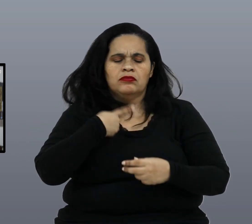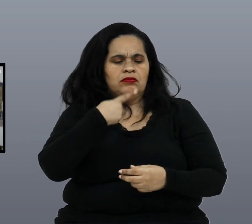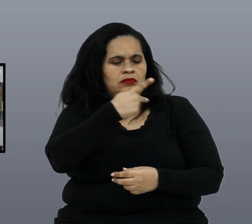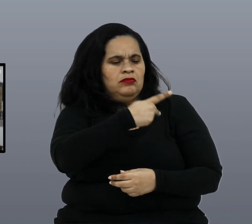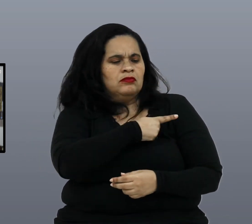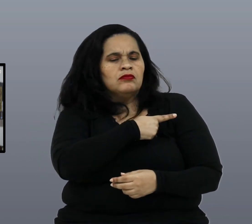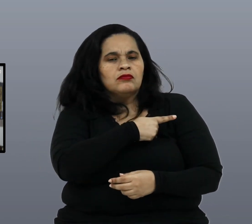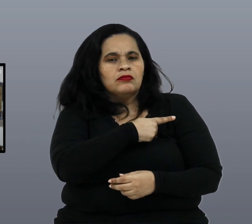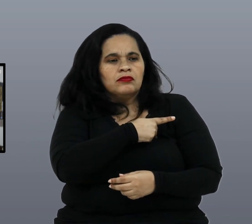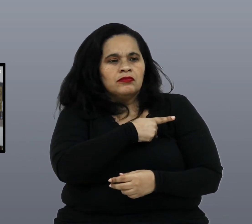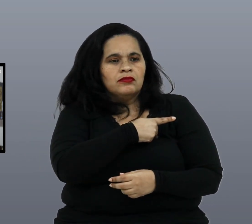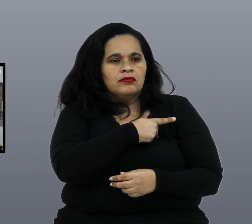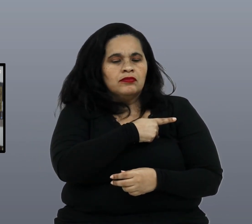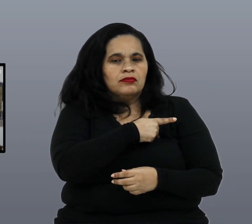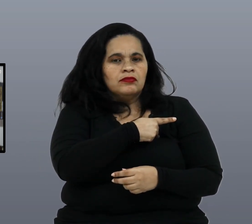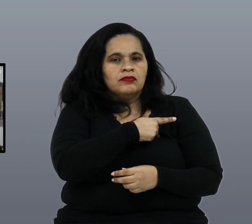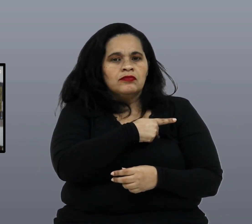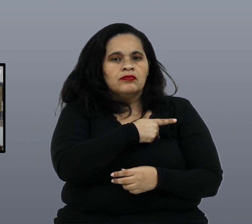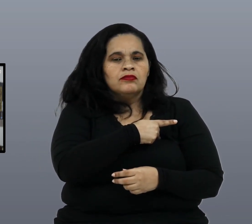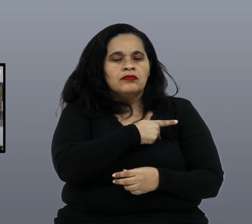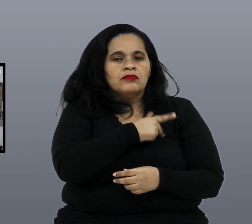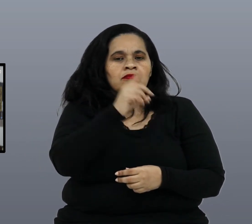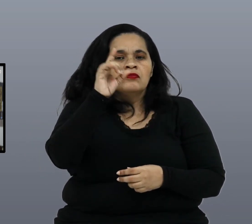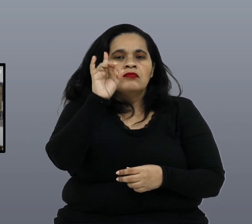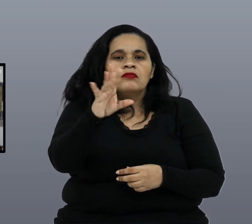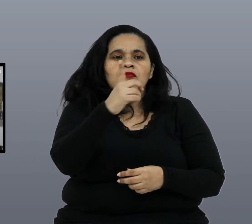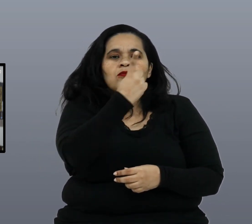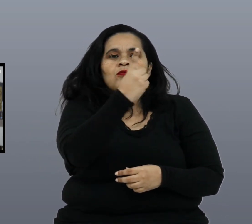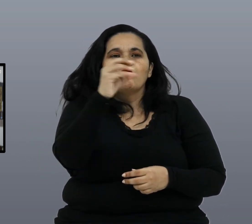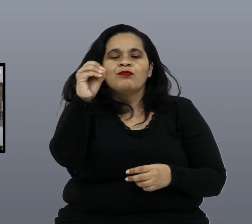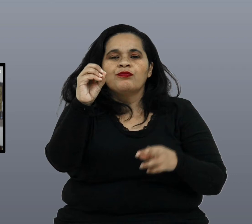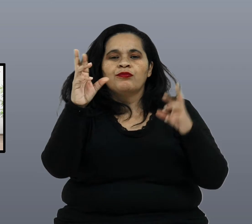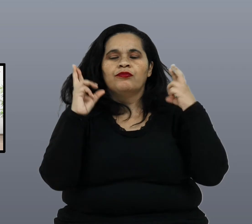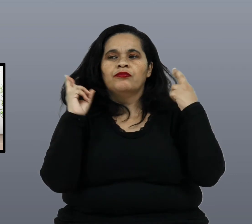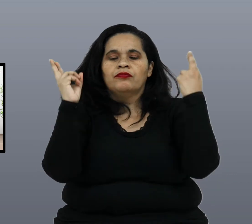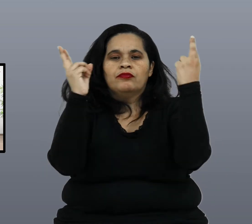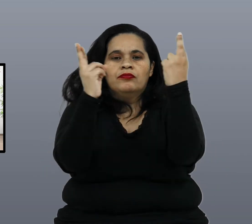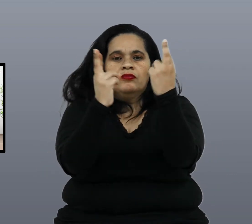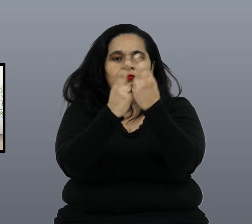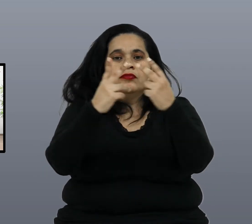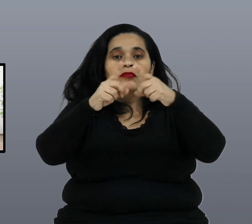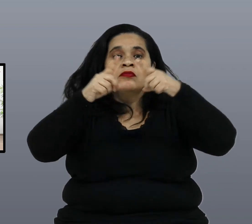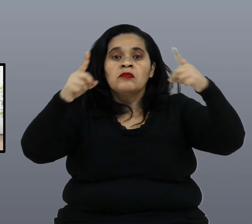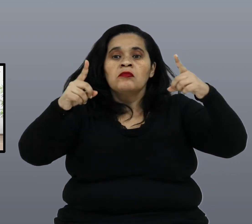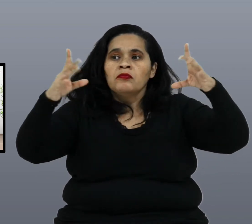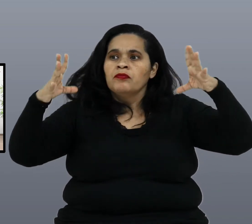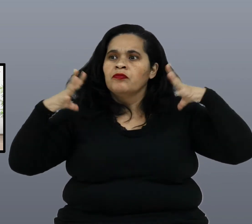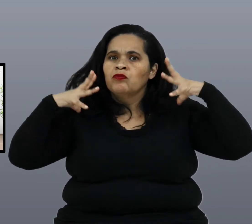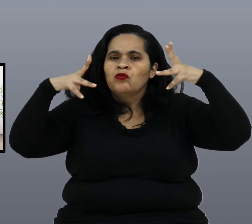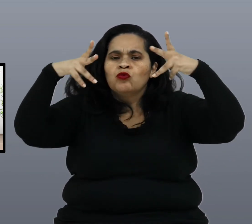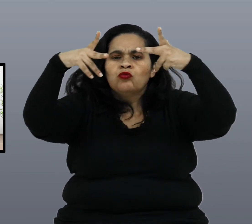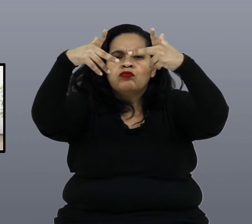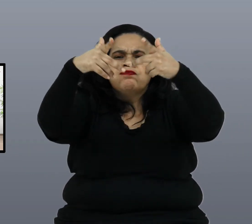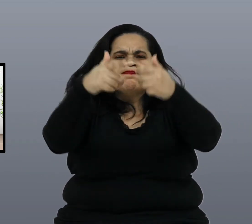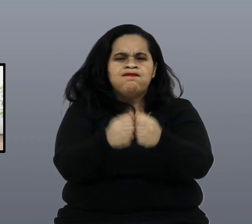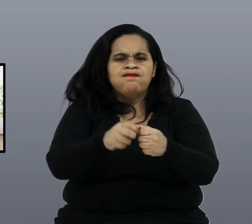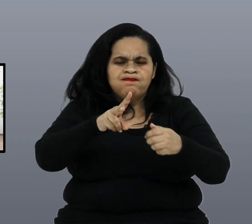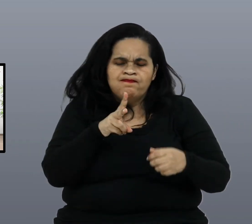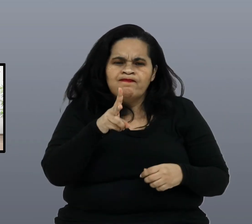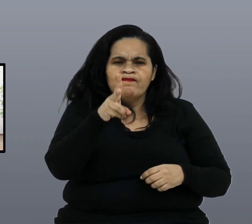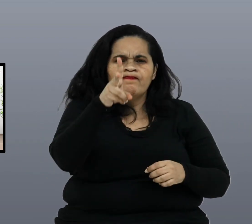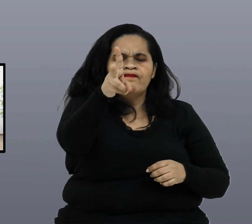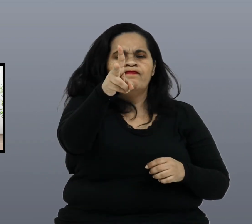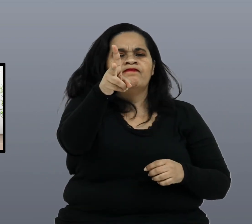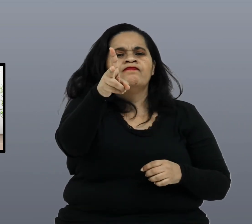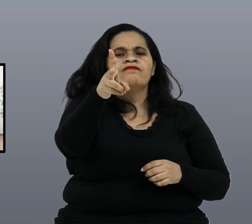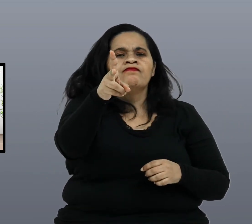10, não literalmente 10 reinos, né? Mas todos os reinos que continuarão na